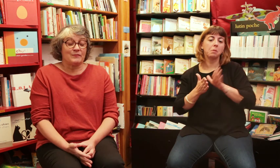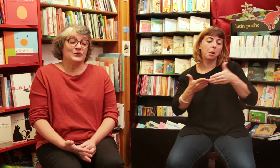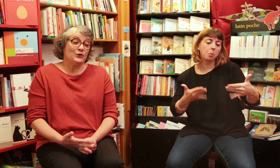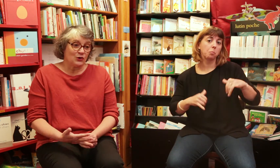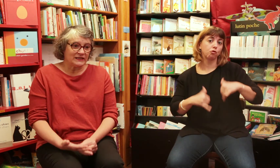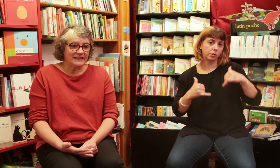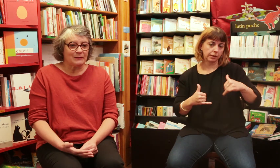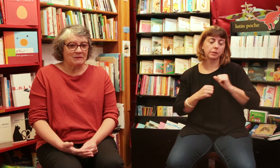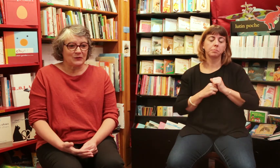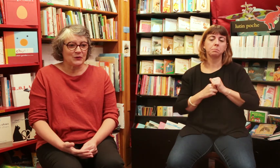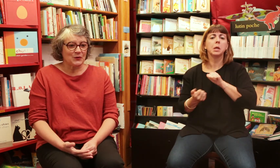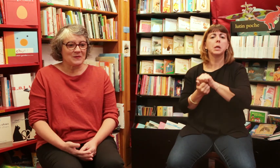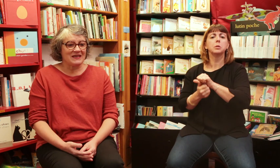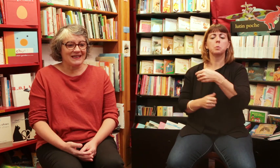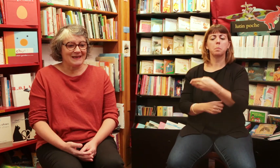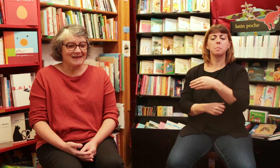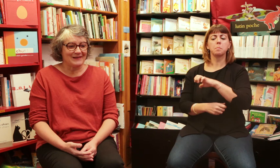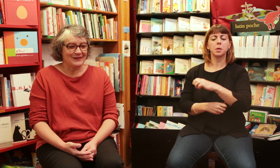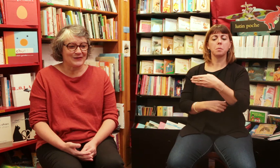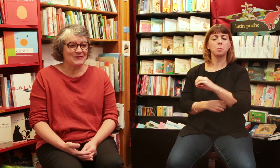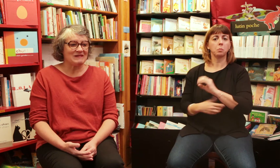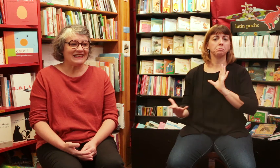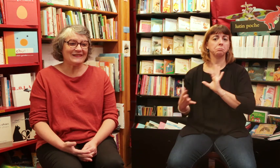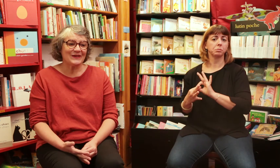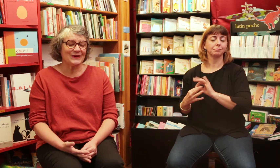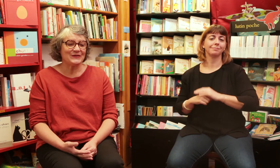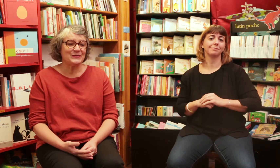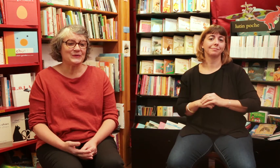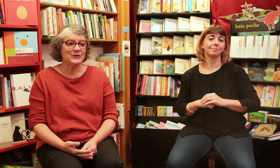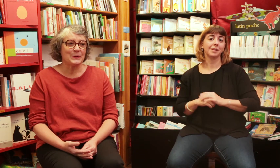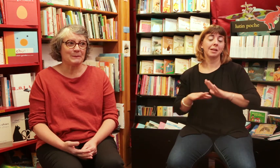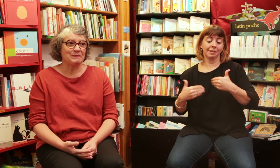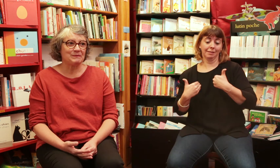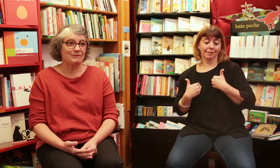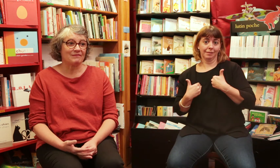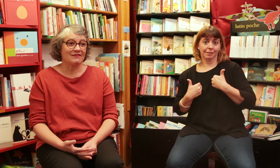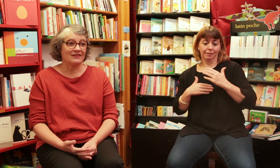Voilà, et puis je grandis en même temps que mes lecteurs. Du coup